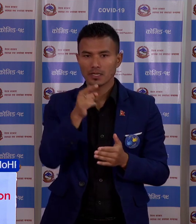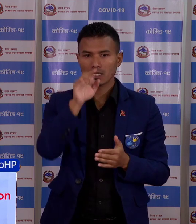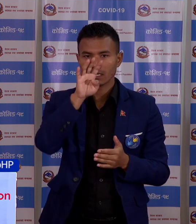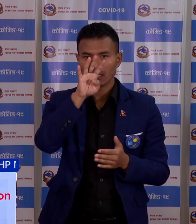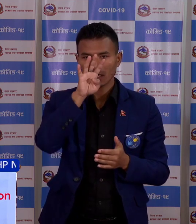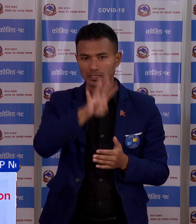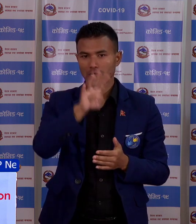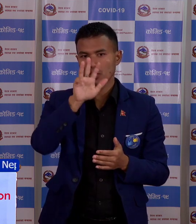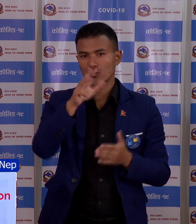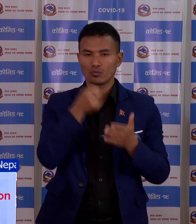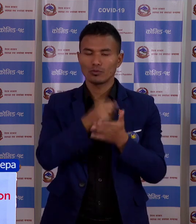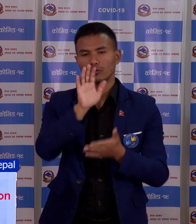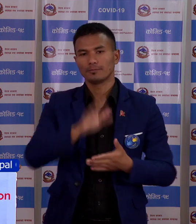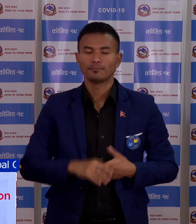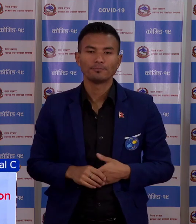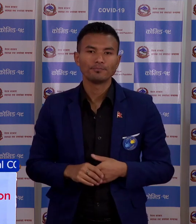पुगे को छो